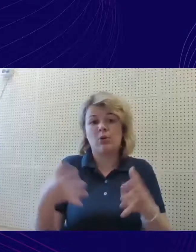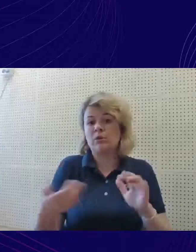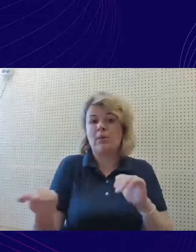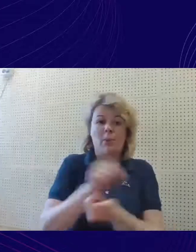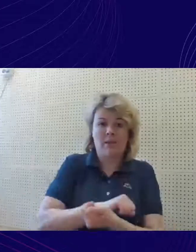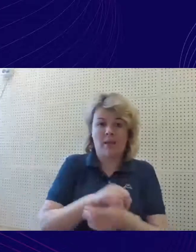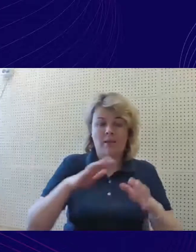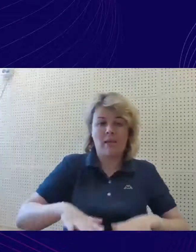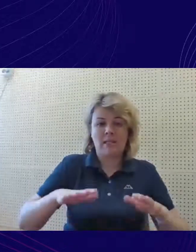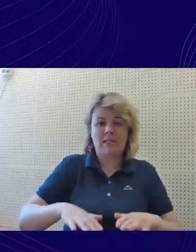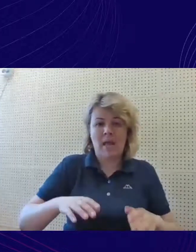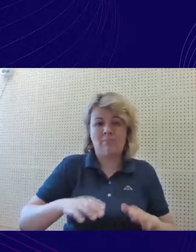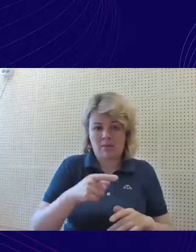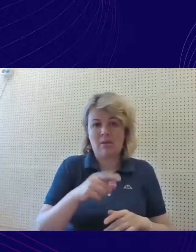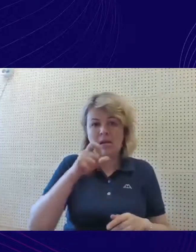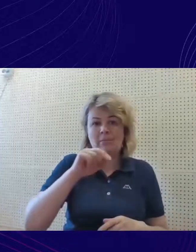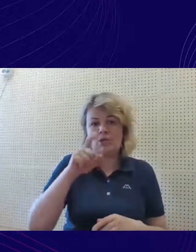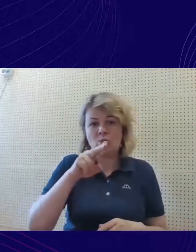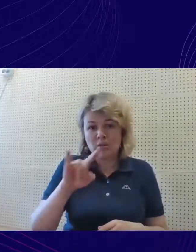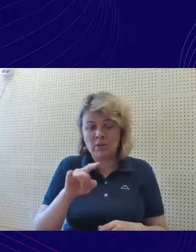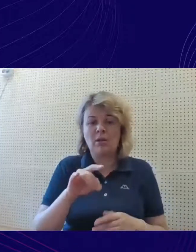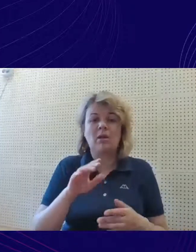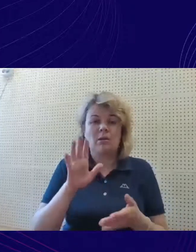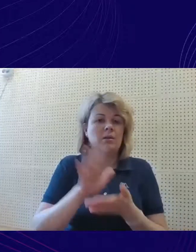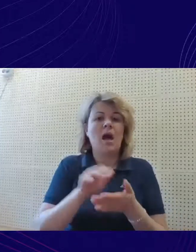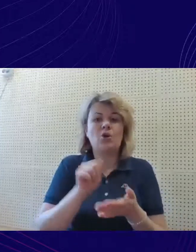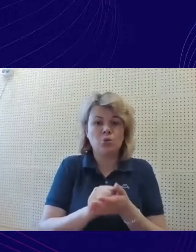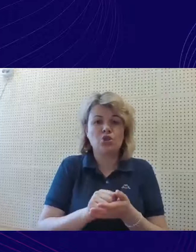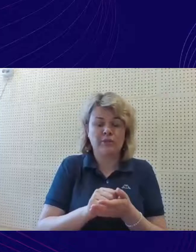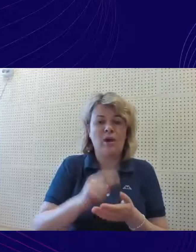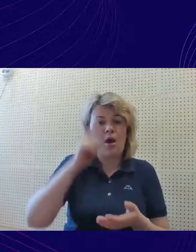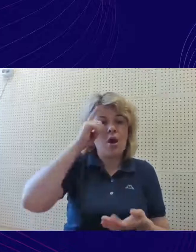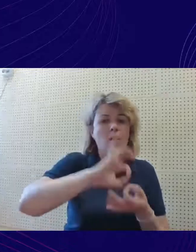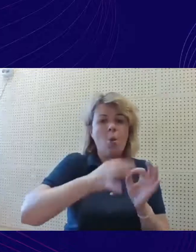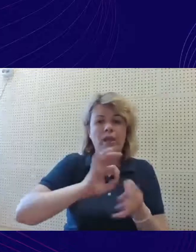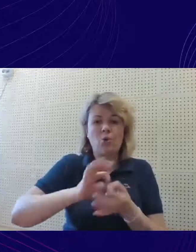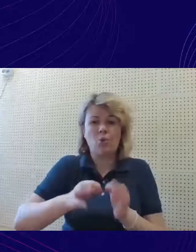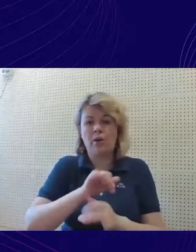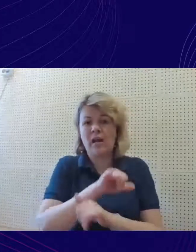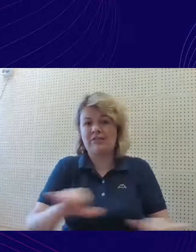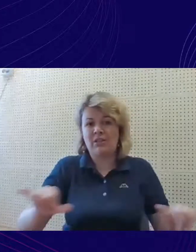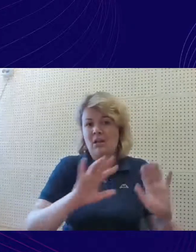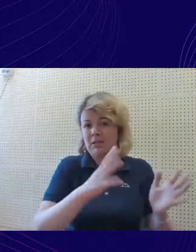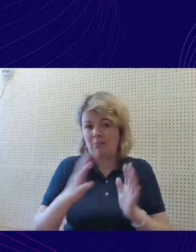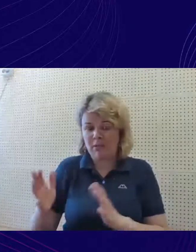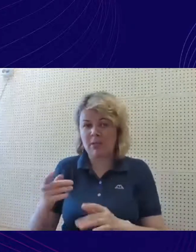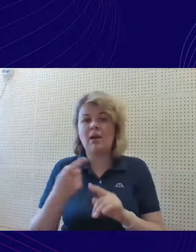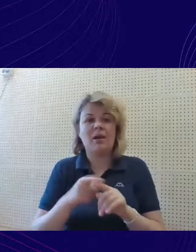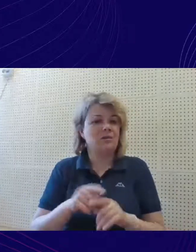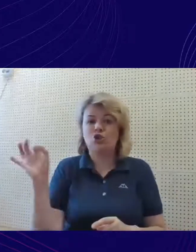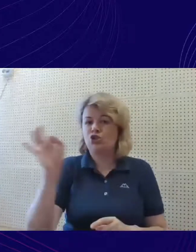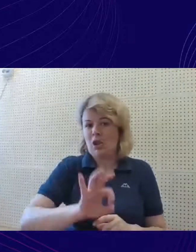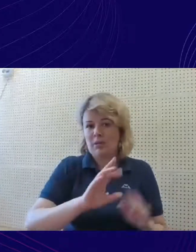эпизоды, нарушив логику развития событий. И это очень часто происходит,